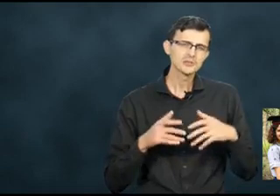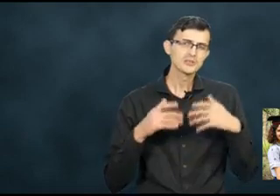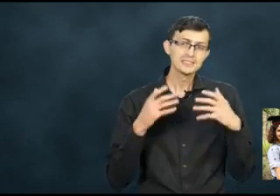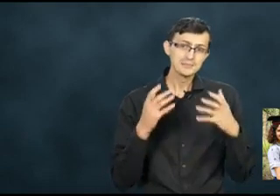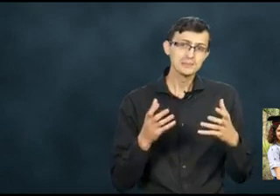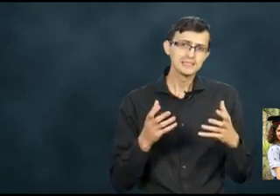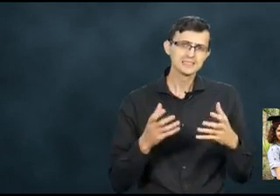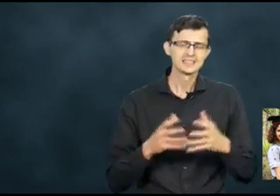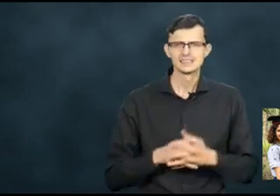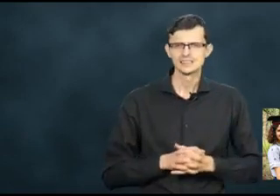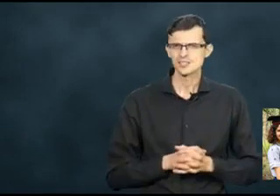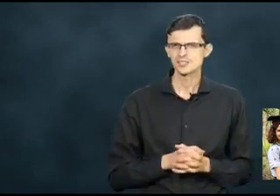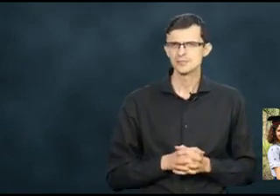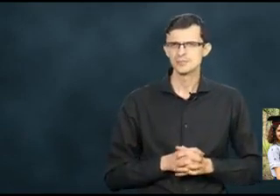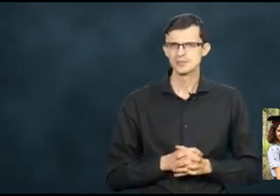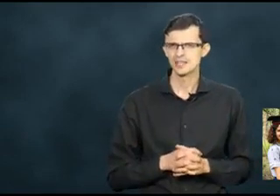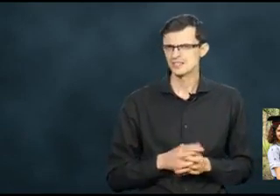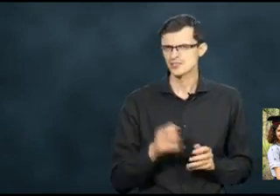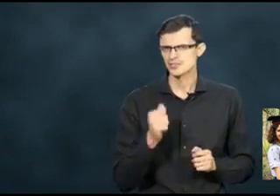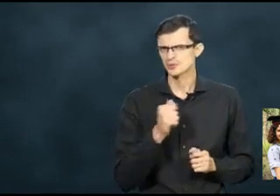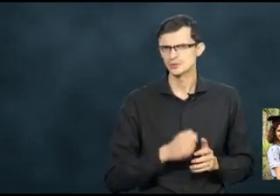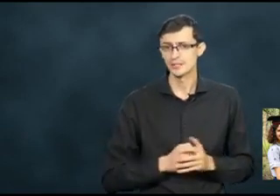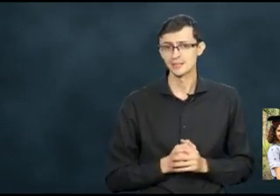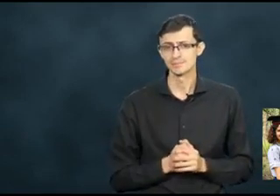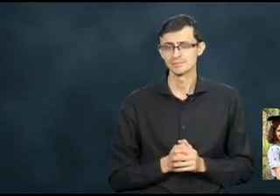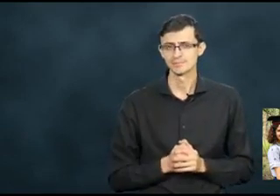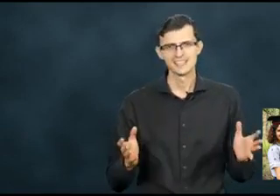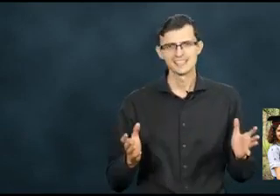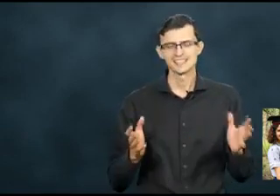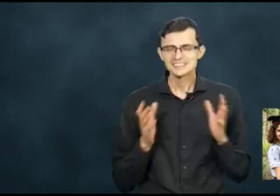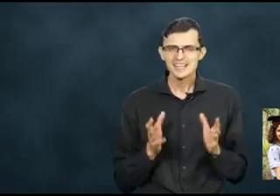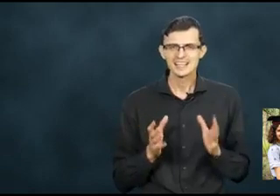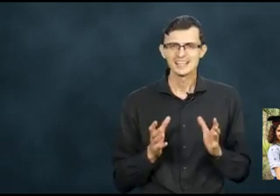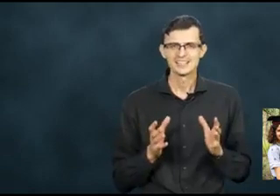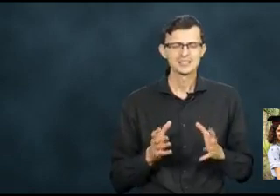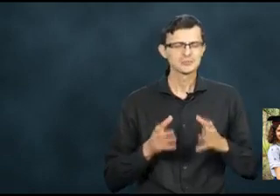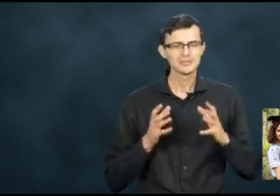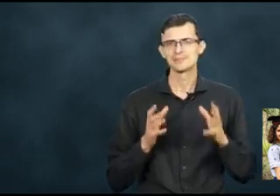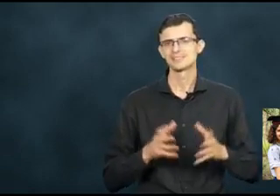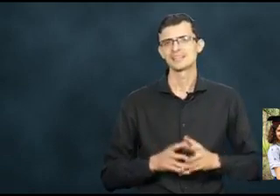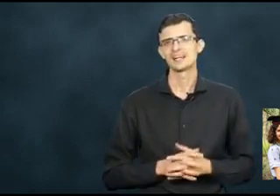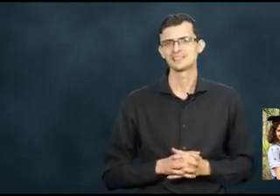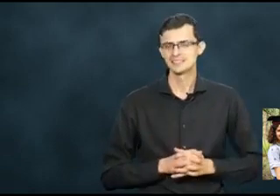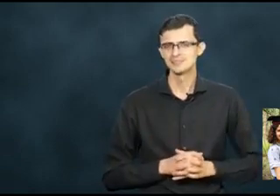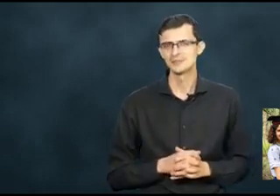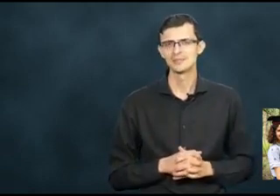văd zâmbind, dar în același timp din privirea ei să citesc o durere. Sara își poate păstra zâmbetul pe